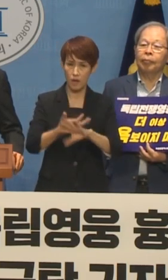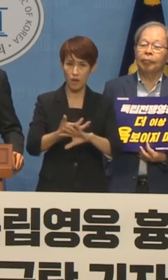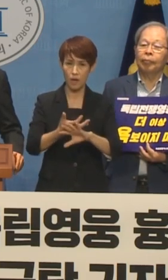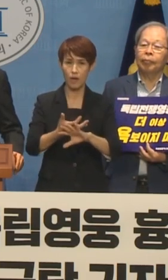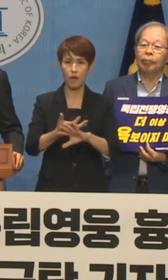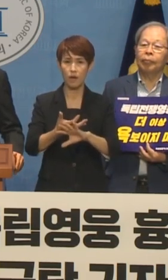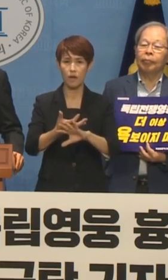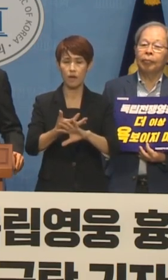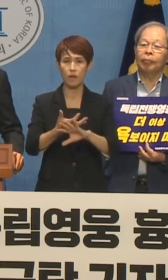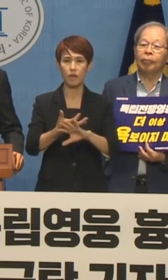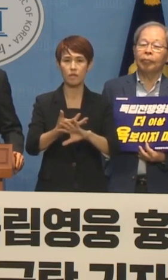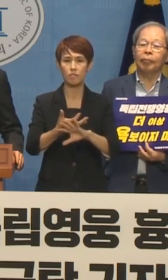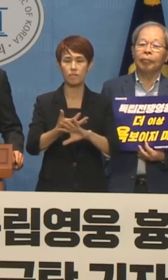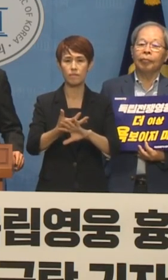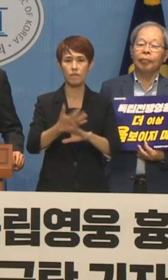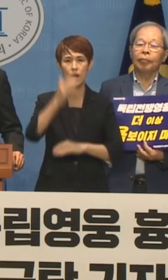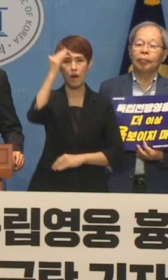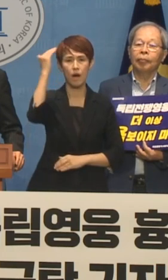대한민국